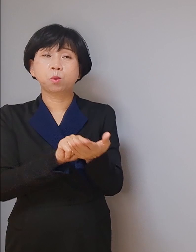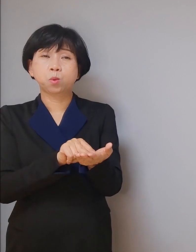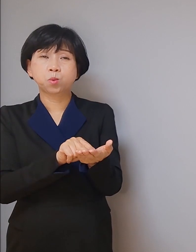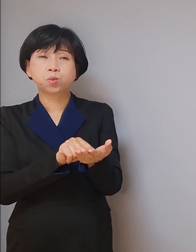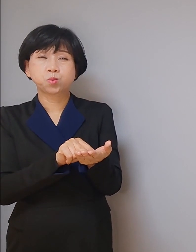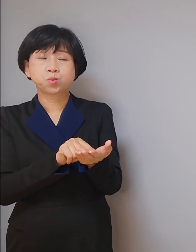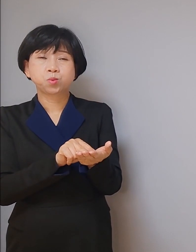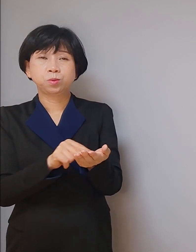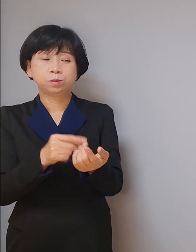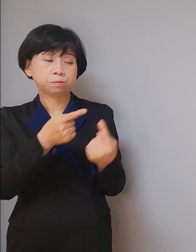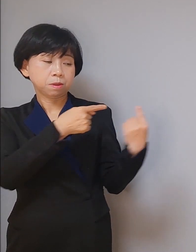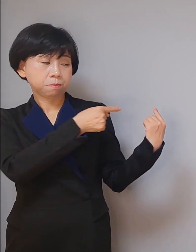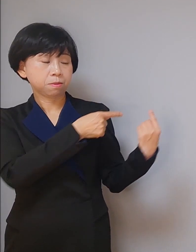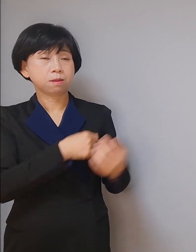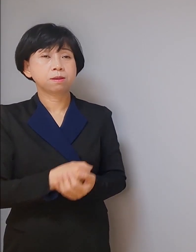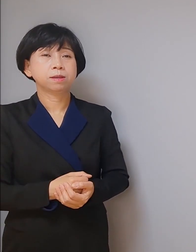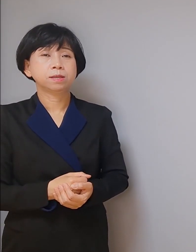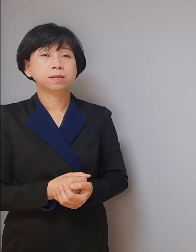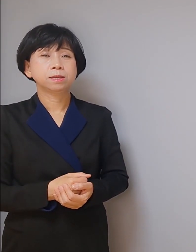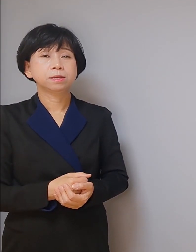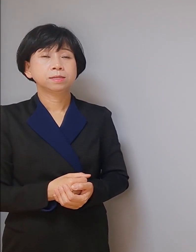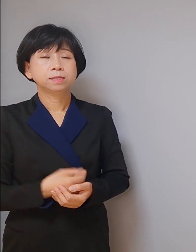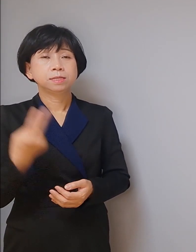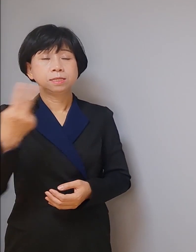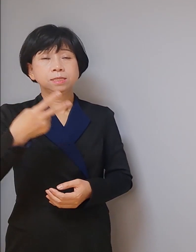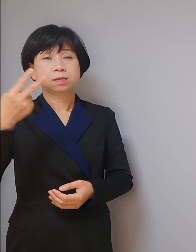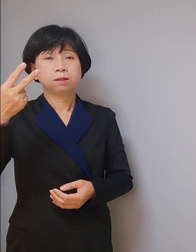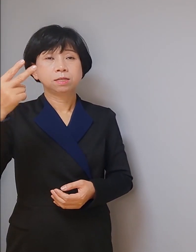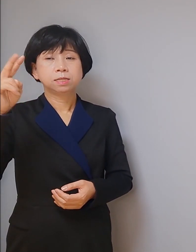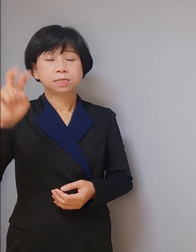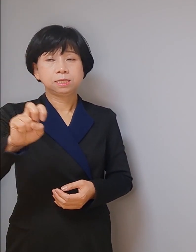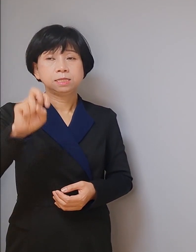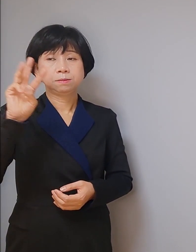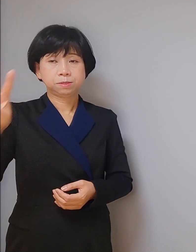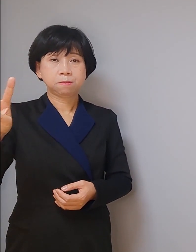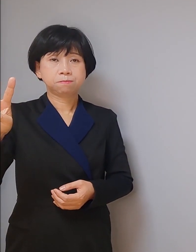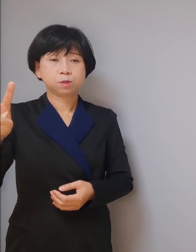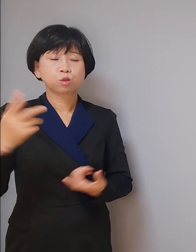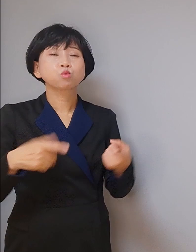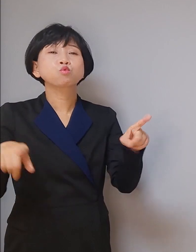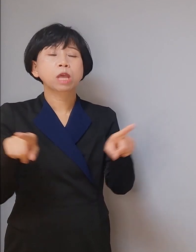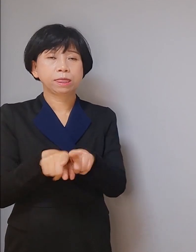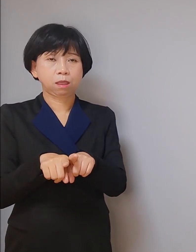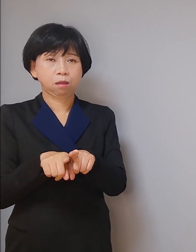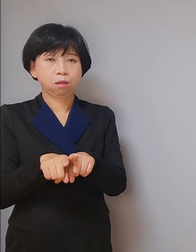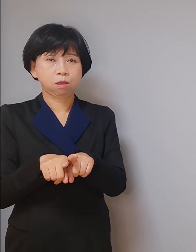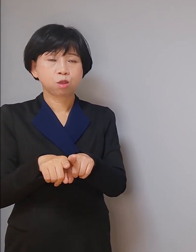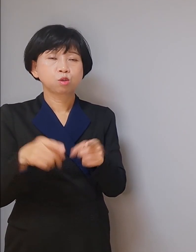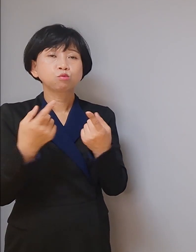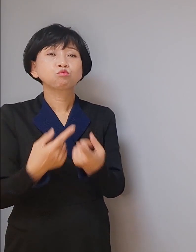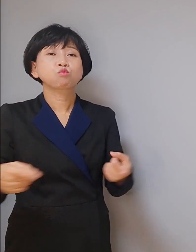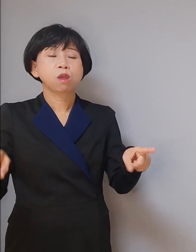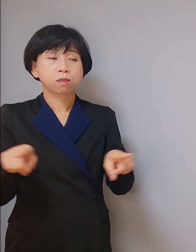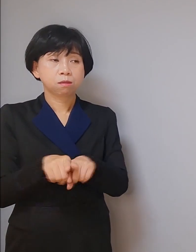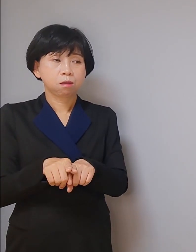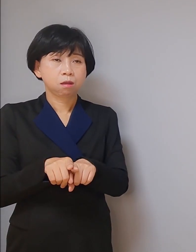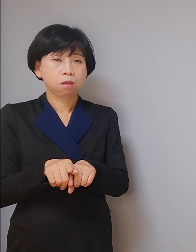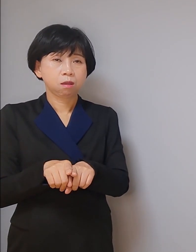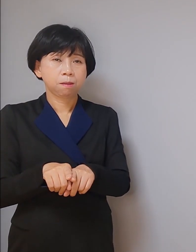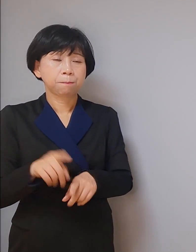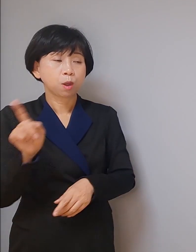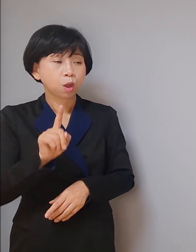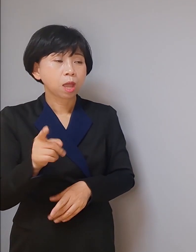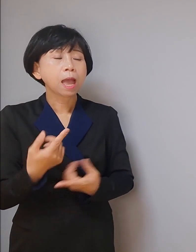보세요. 2023년 뭐라고요? 투게더입니다. 투게더. 투게더는 영어예요. 우리말로